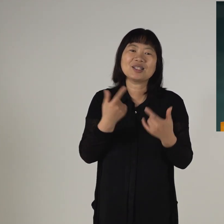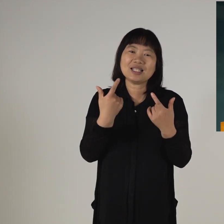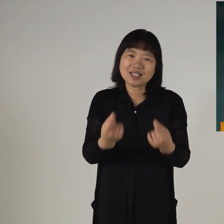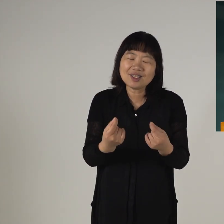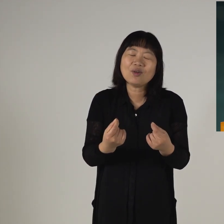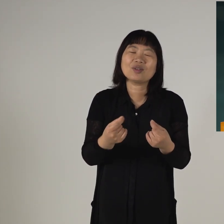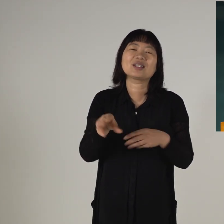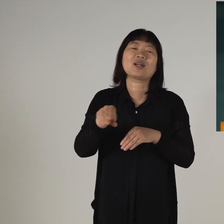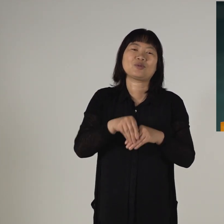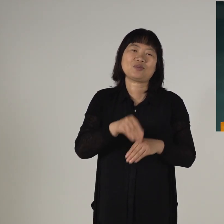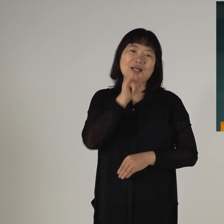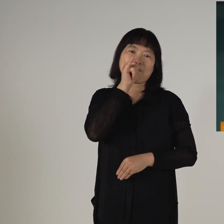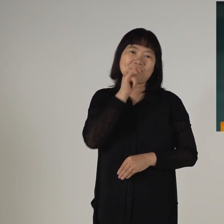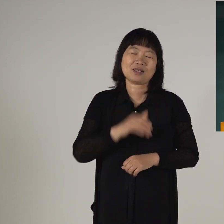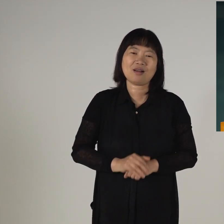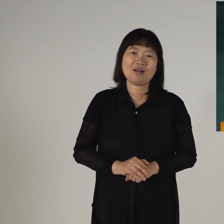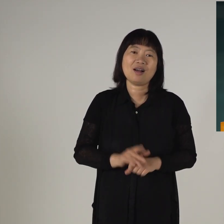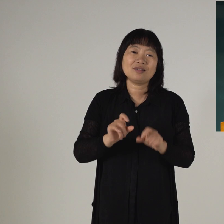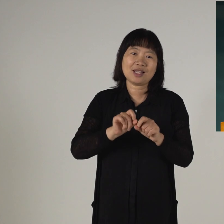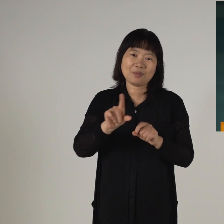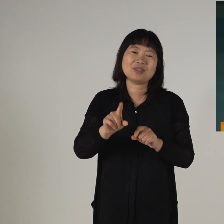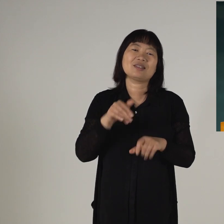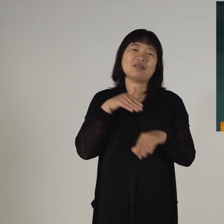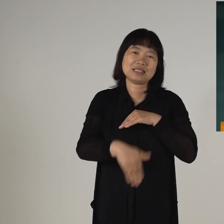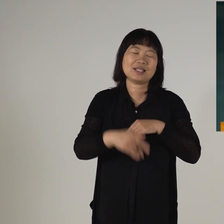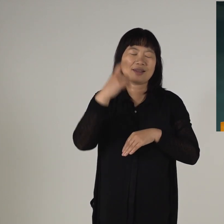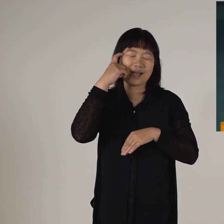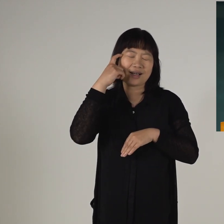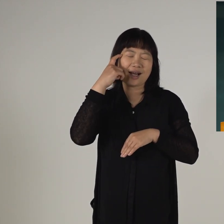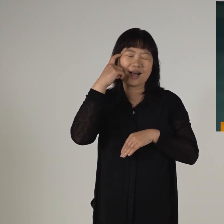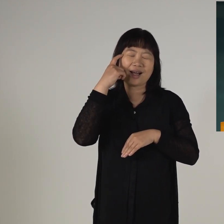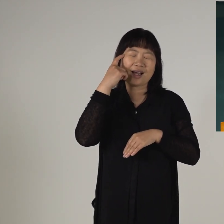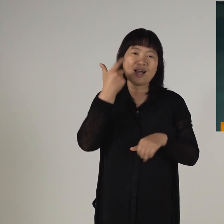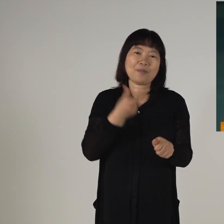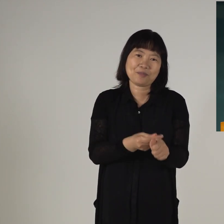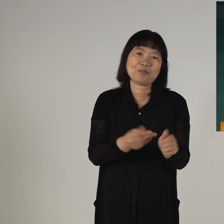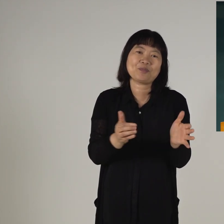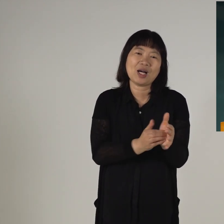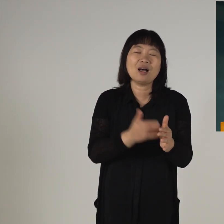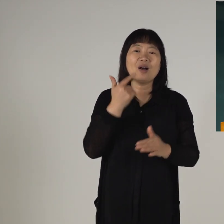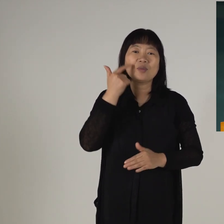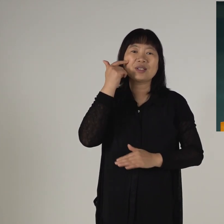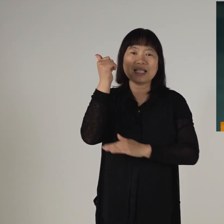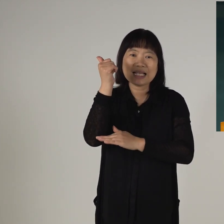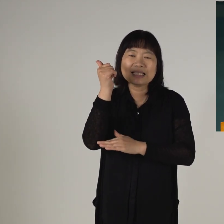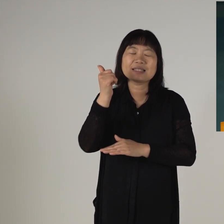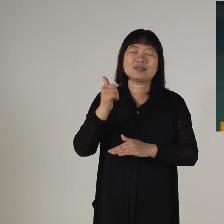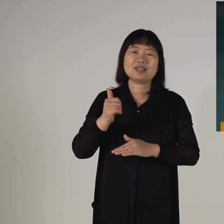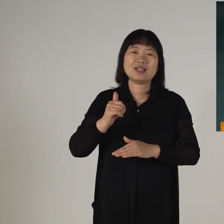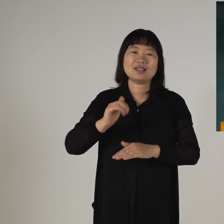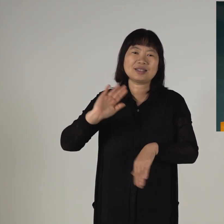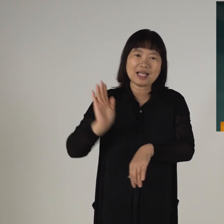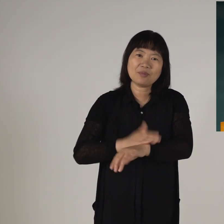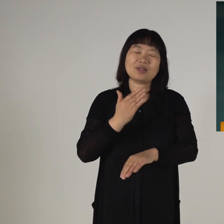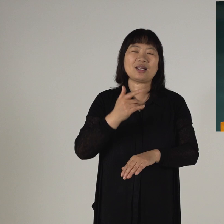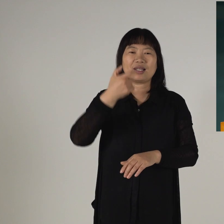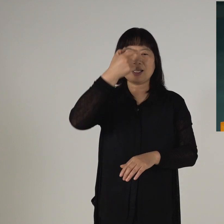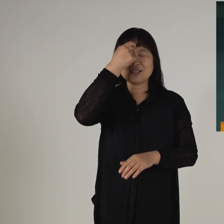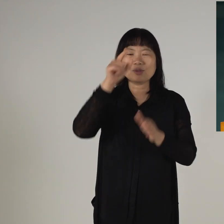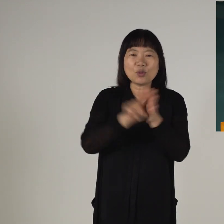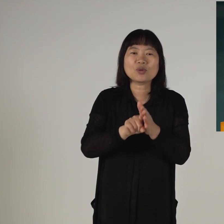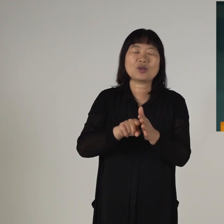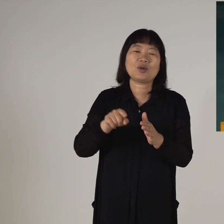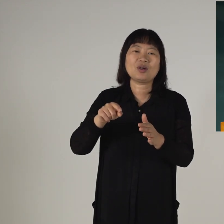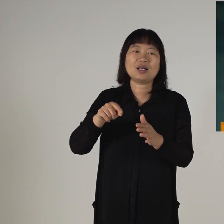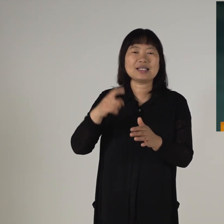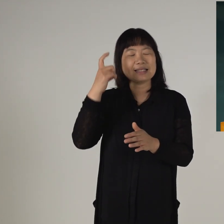없었어요? 예, 대부분이 이런 정서였어요. 그걸 목회자들이 왜곡되게 기독교의 가치를